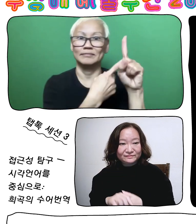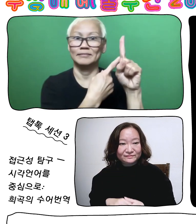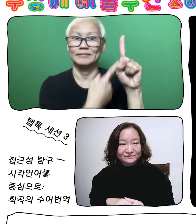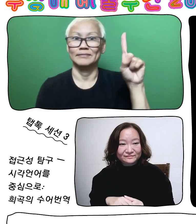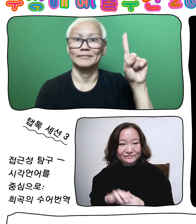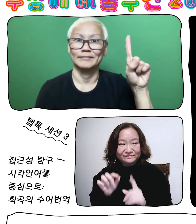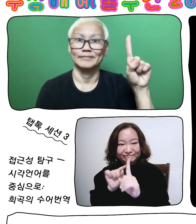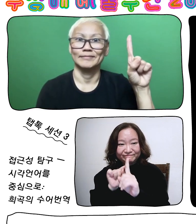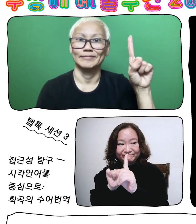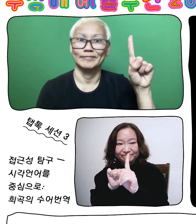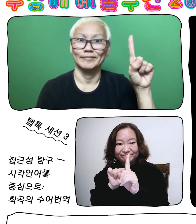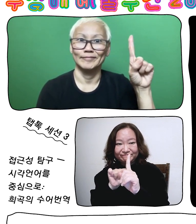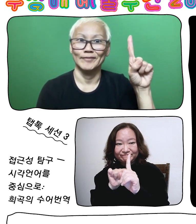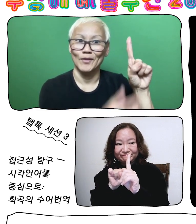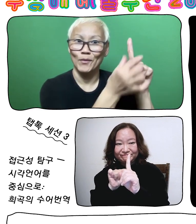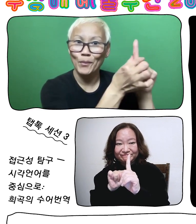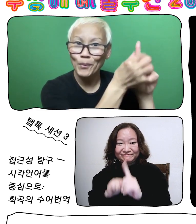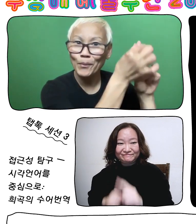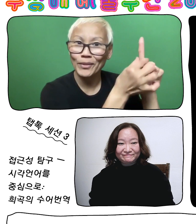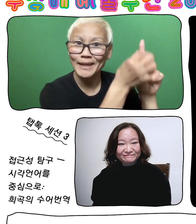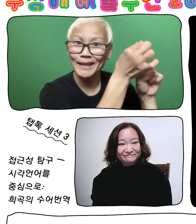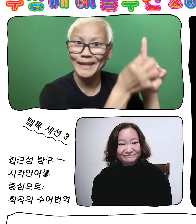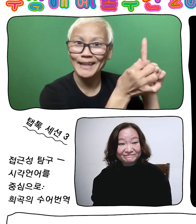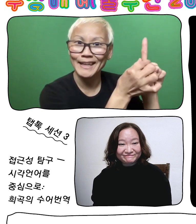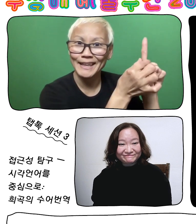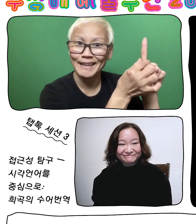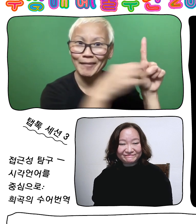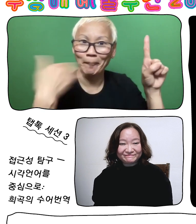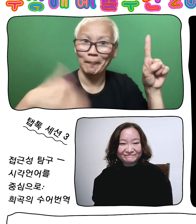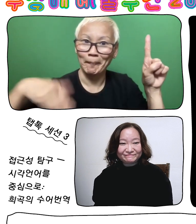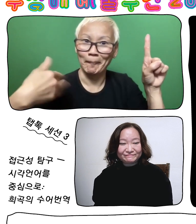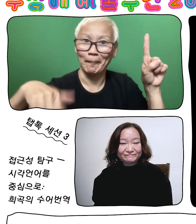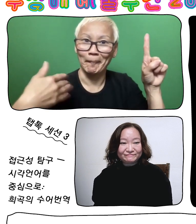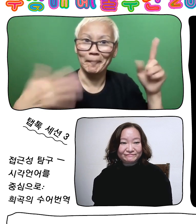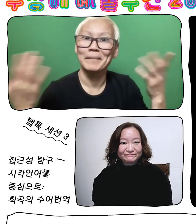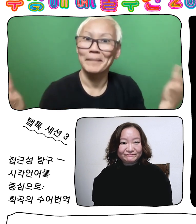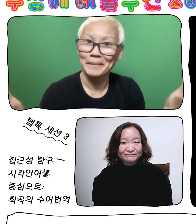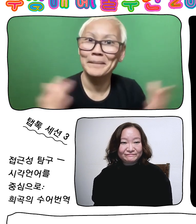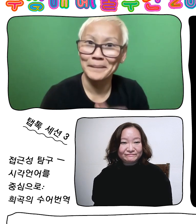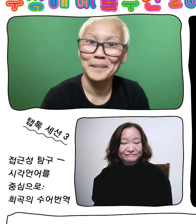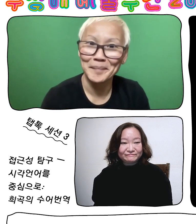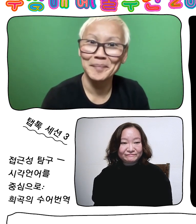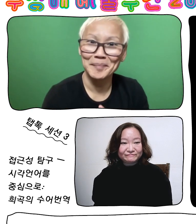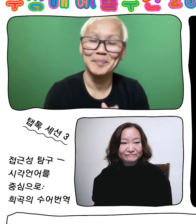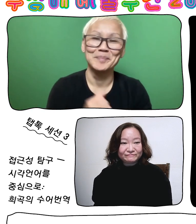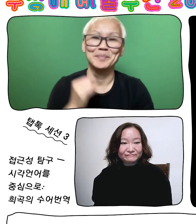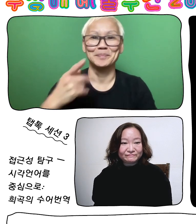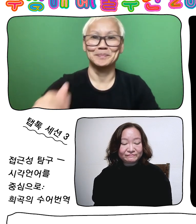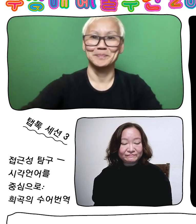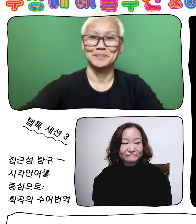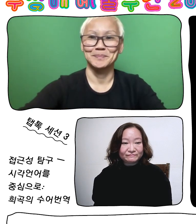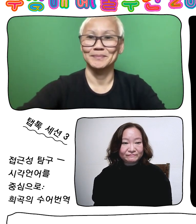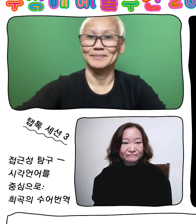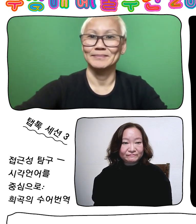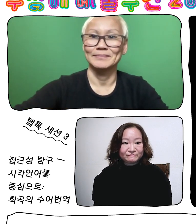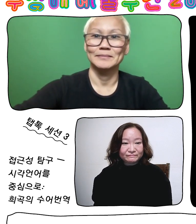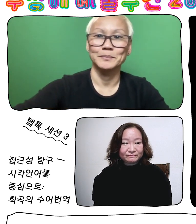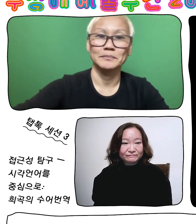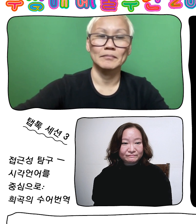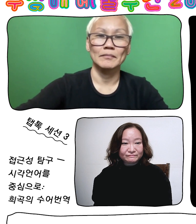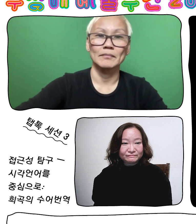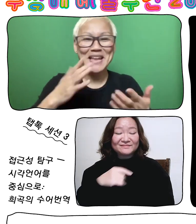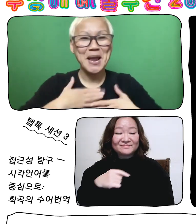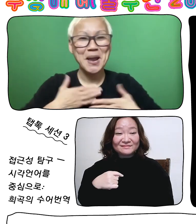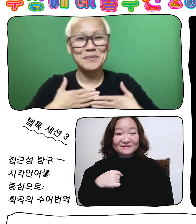든 모습을 나타낼 수 있고 펴져 있다면 허리가 굽지 않아 젊은 모습을 나타낼 수 있습니다. 그렇게 검지가 활용될 수